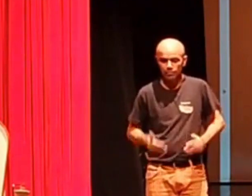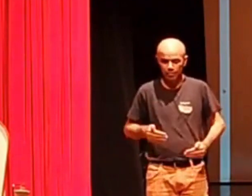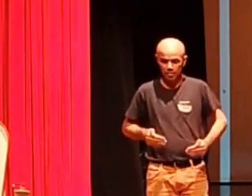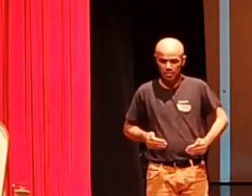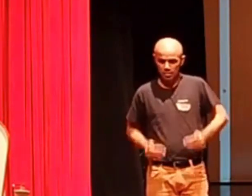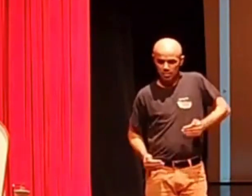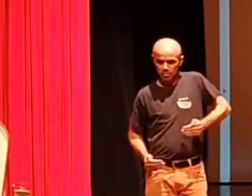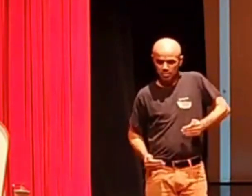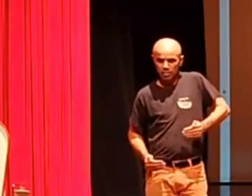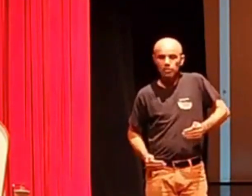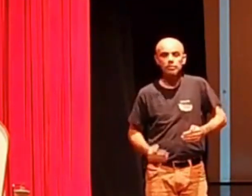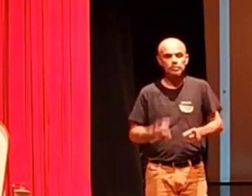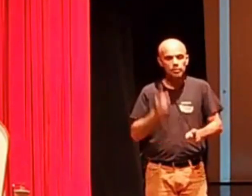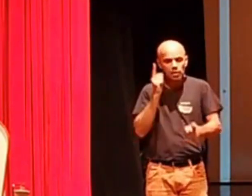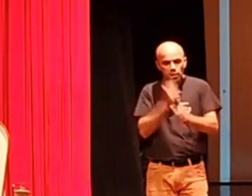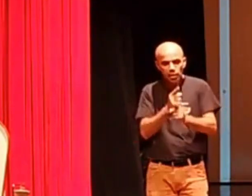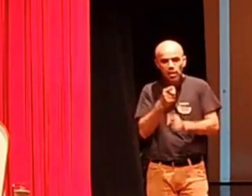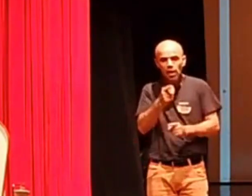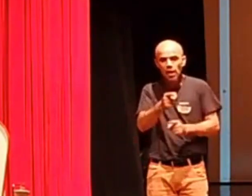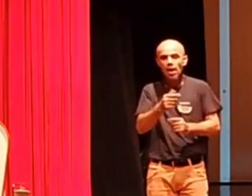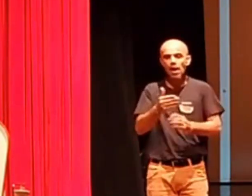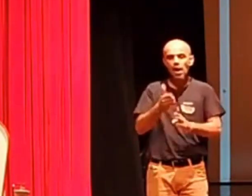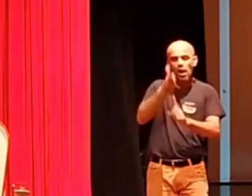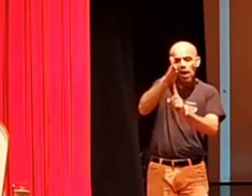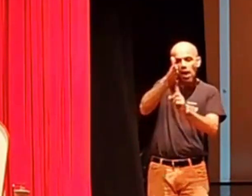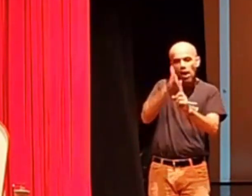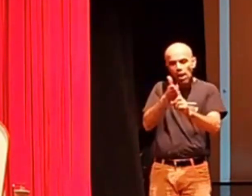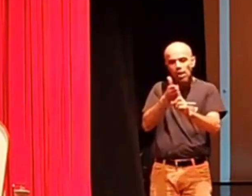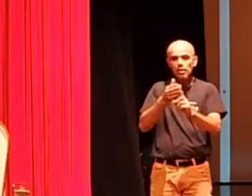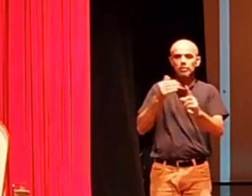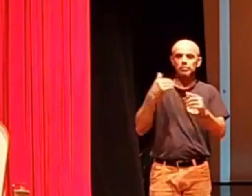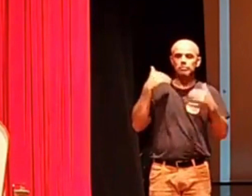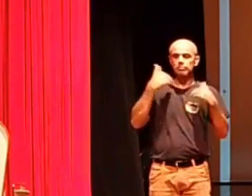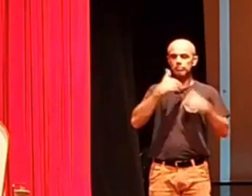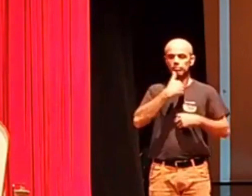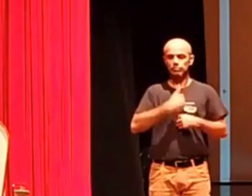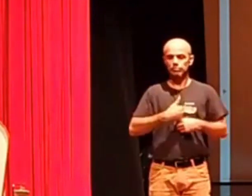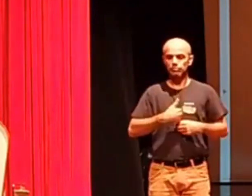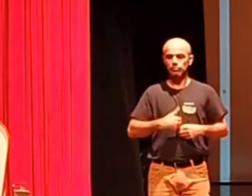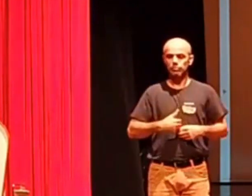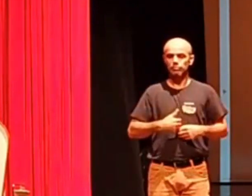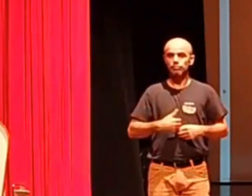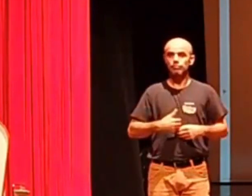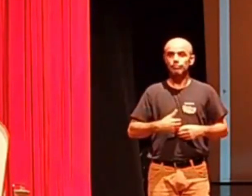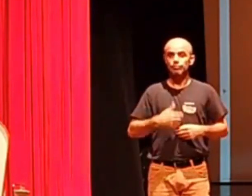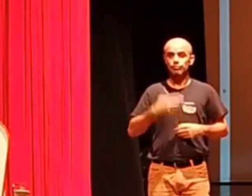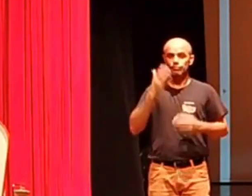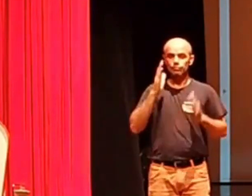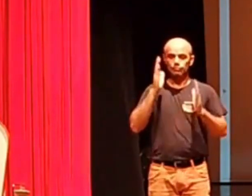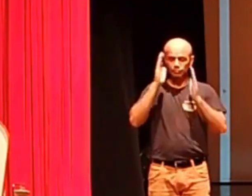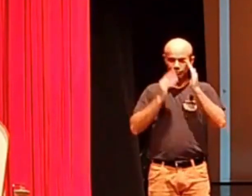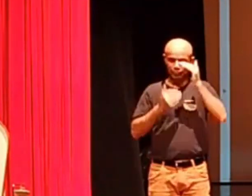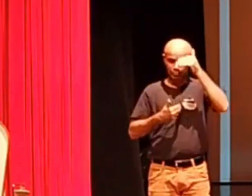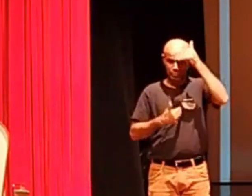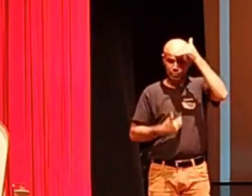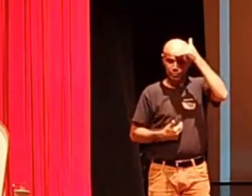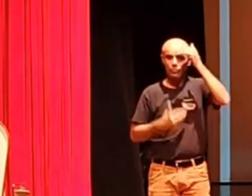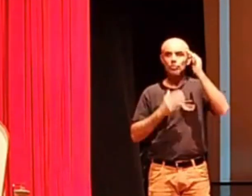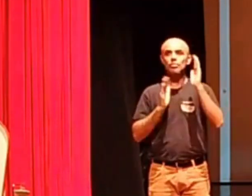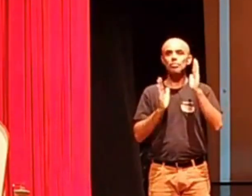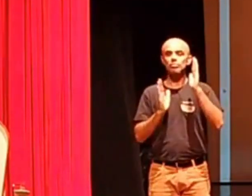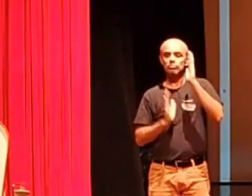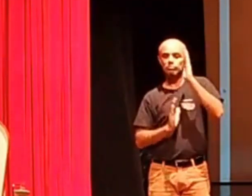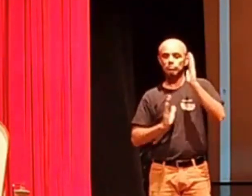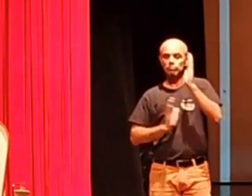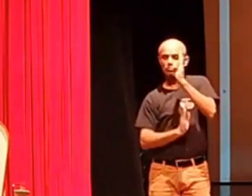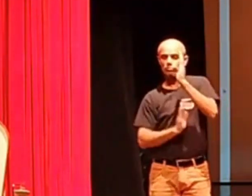para vocês, do eixo da cabeça para o quadril, a gente consegue visualizar claramente ali